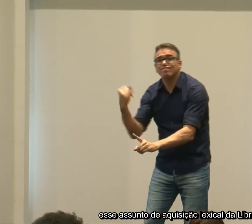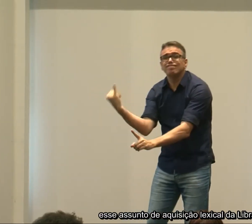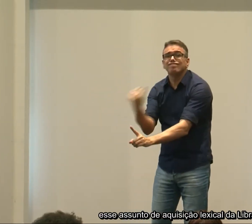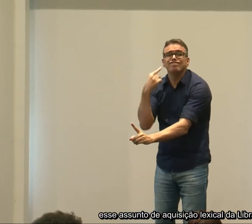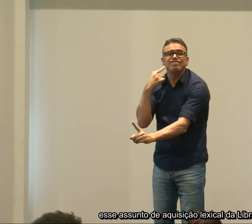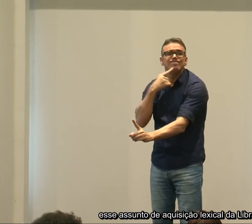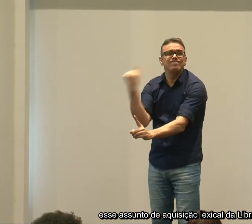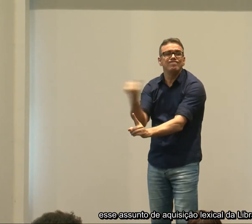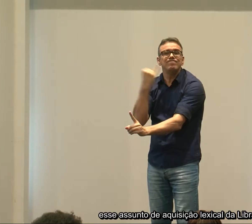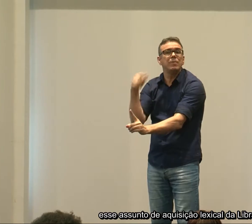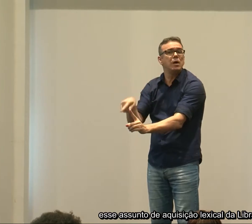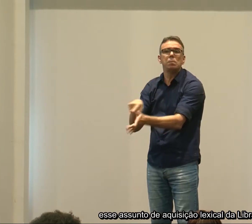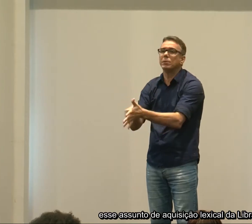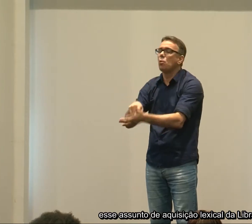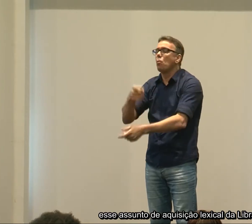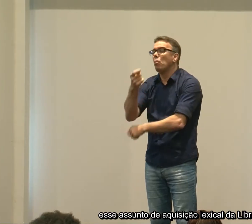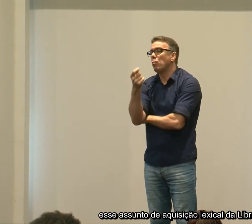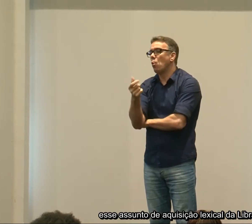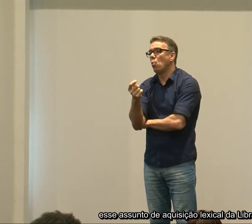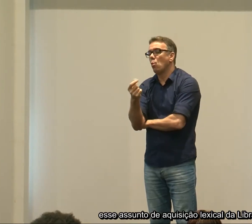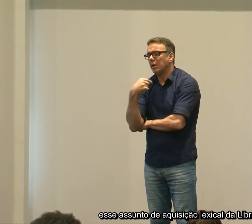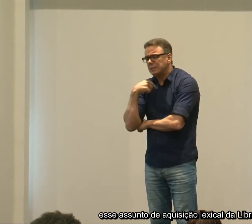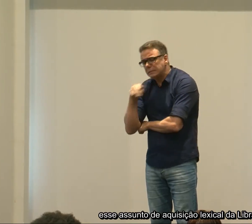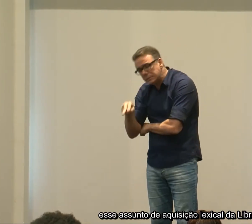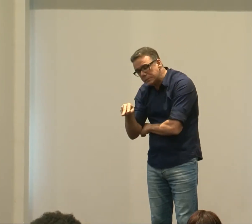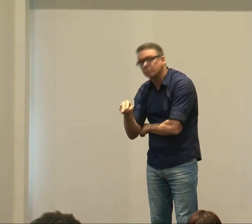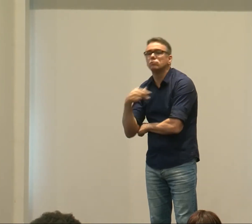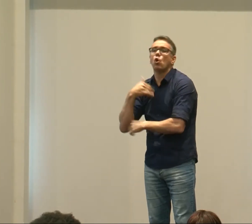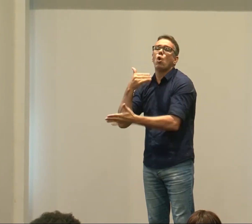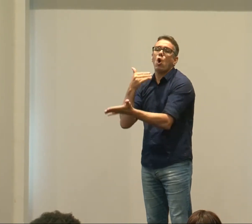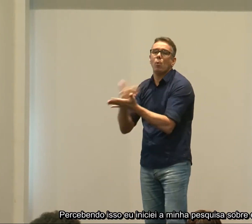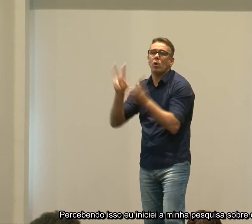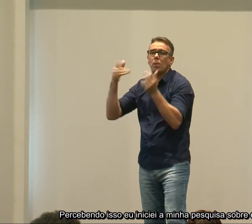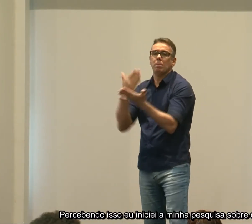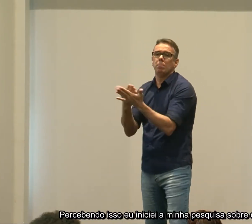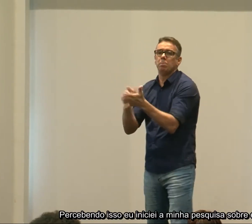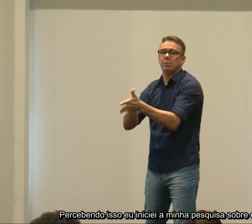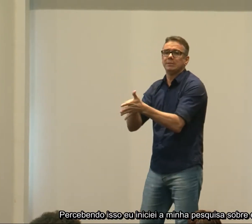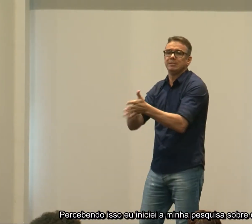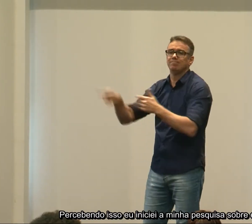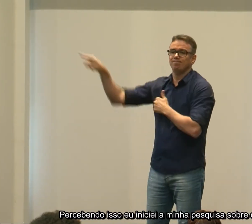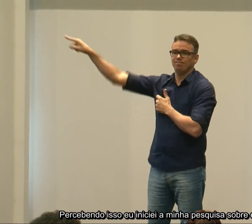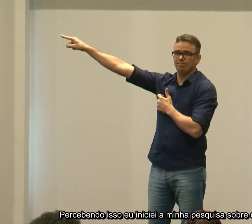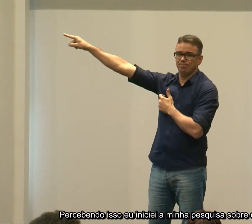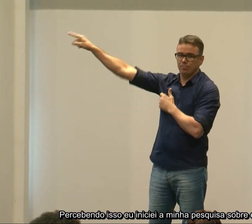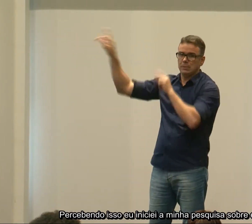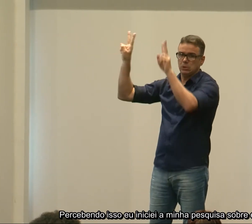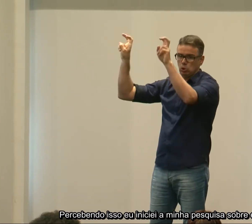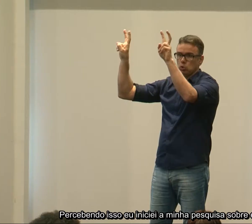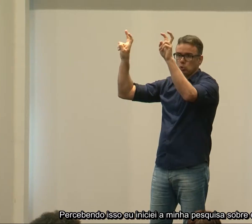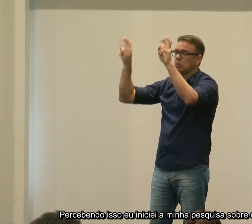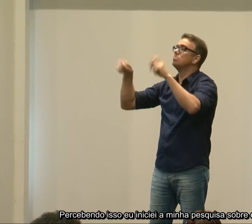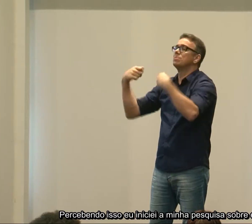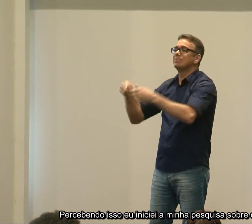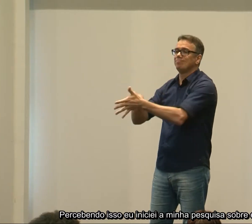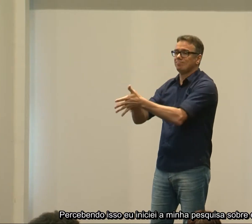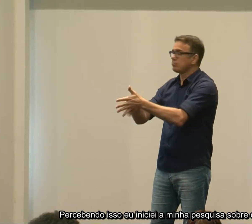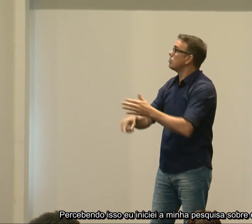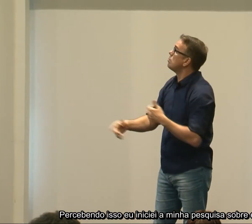Esse assunto de aquisição lexical da Libras. Bom, percebendo isso, eu iniciei a minha pesquisa sobre esse